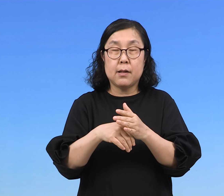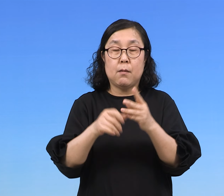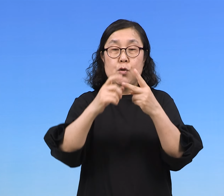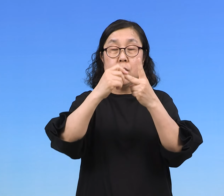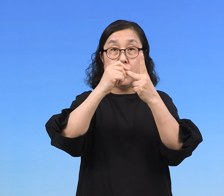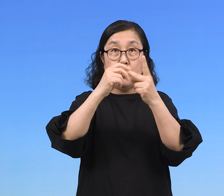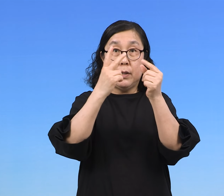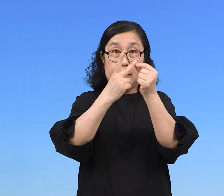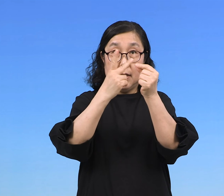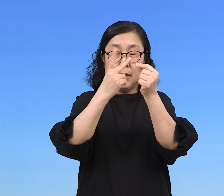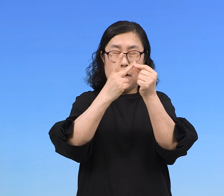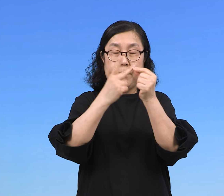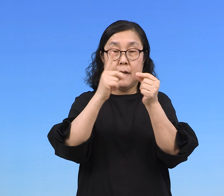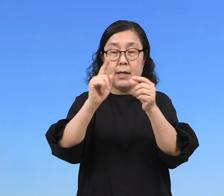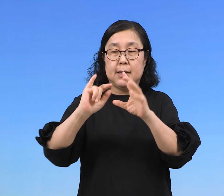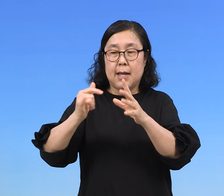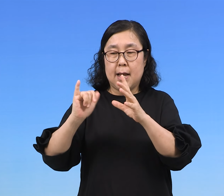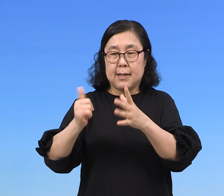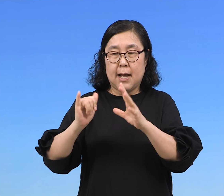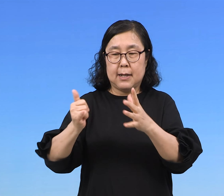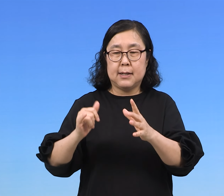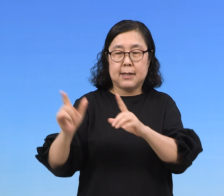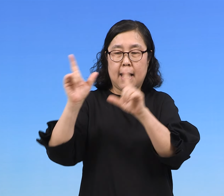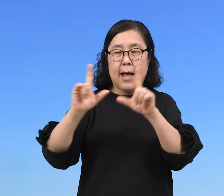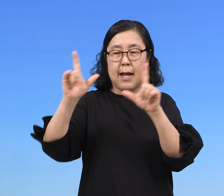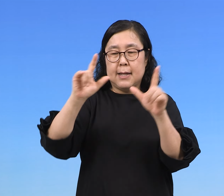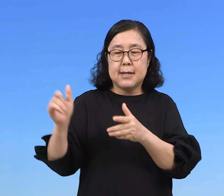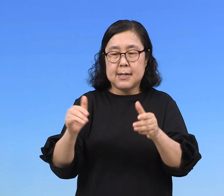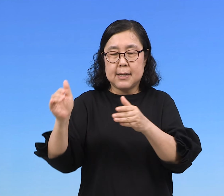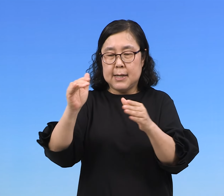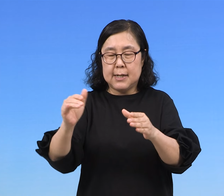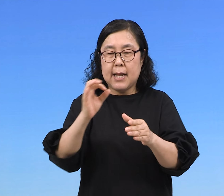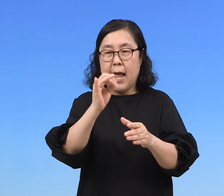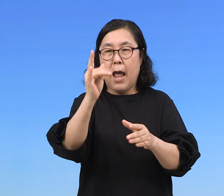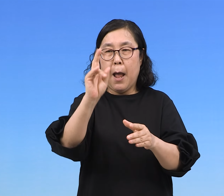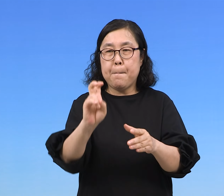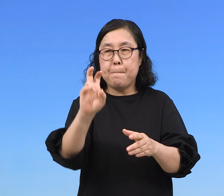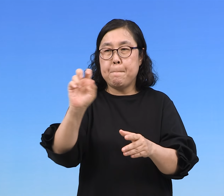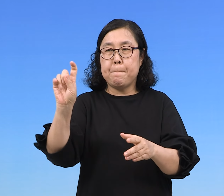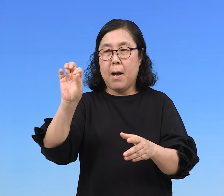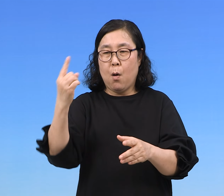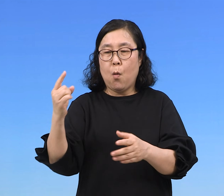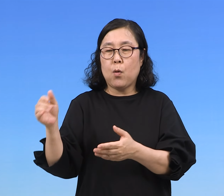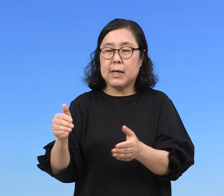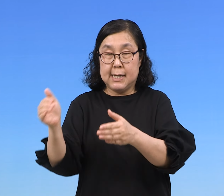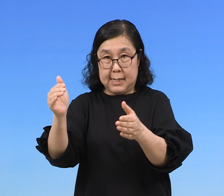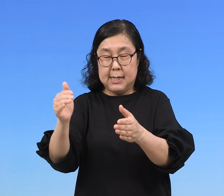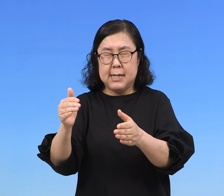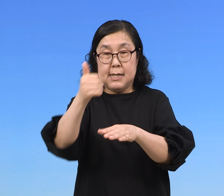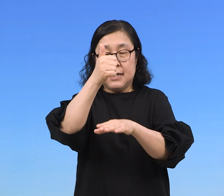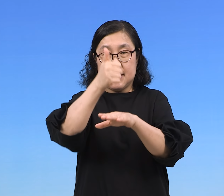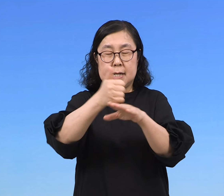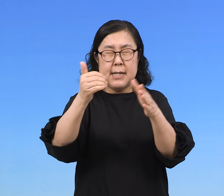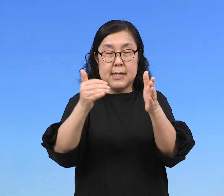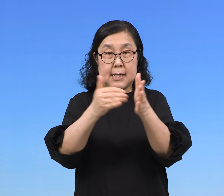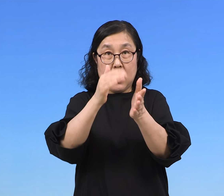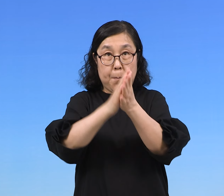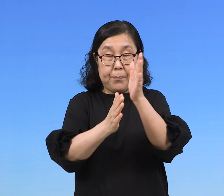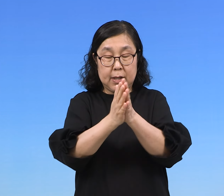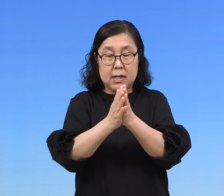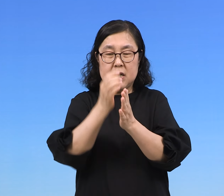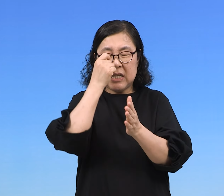2절에서도 이 세상 사는 길 엠마오의 길, 끝없는 슬픔이 앞길을 막으나. 사실